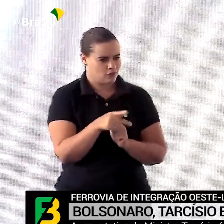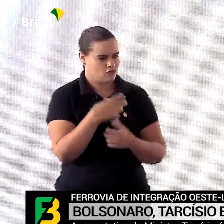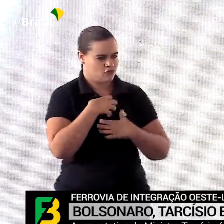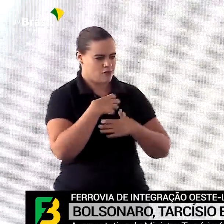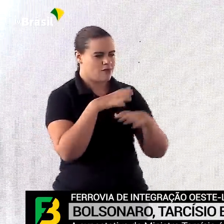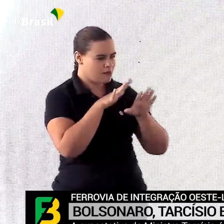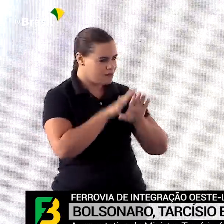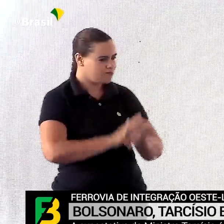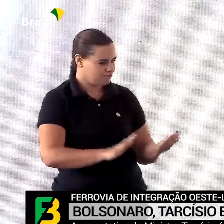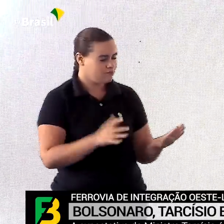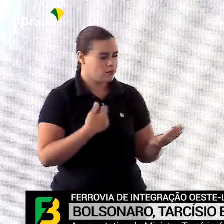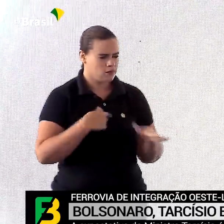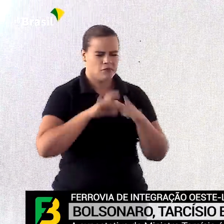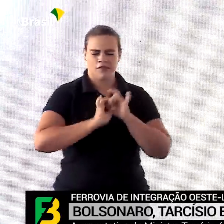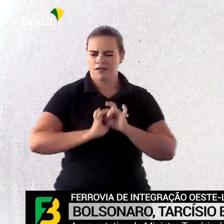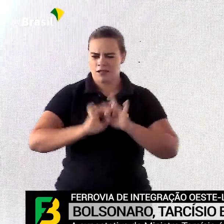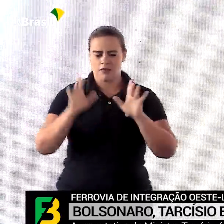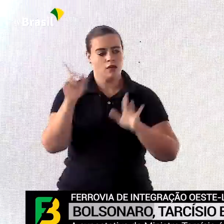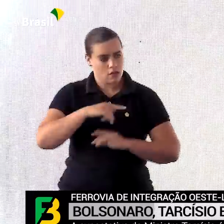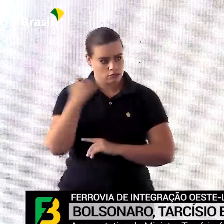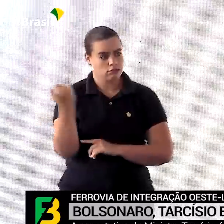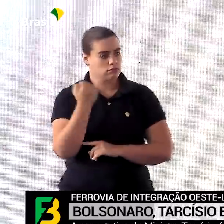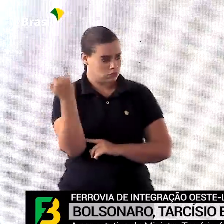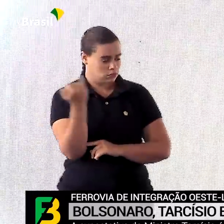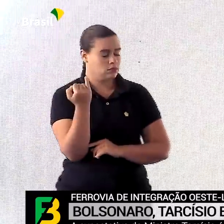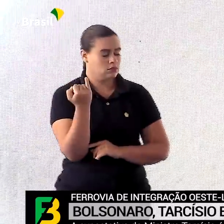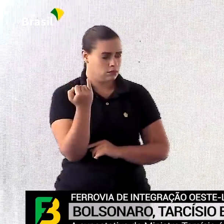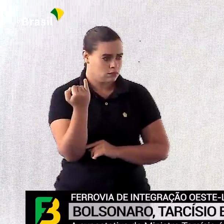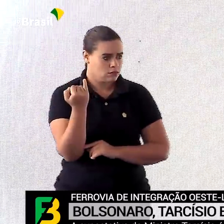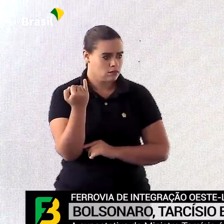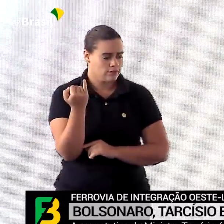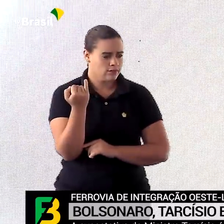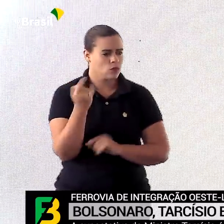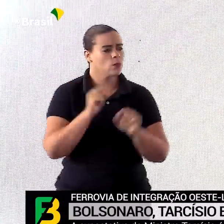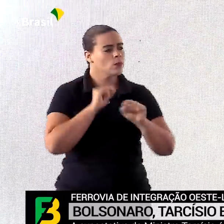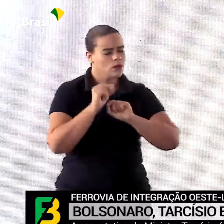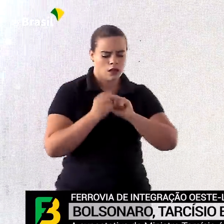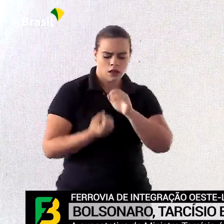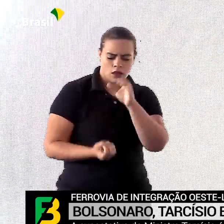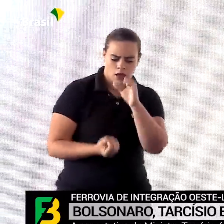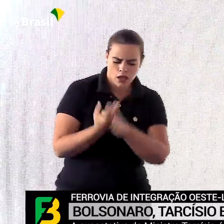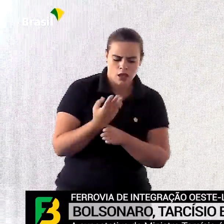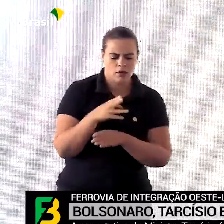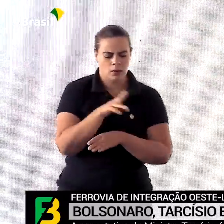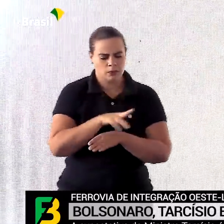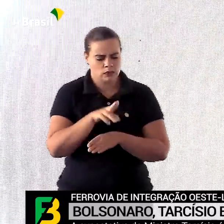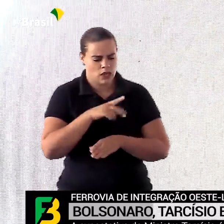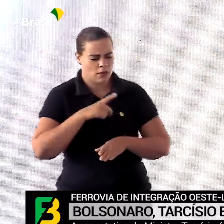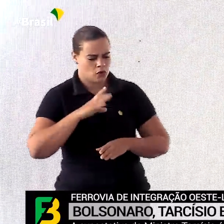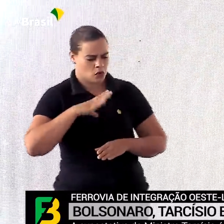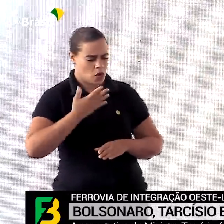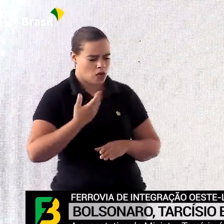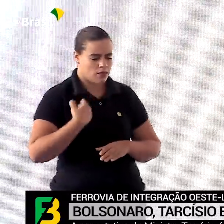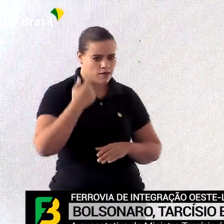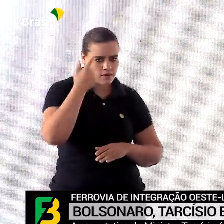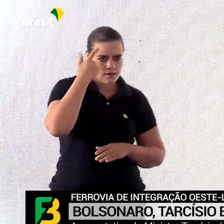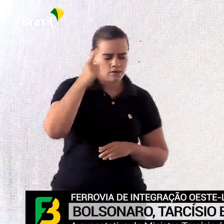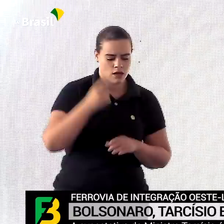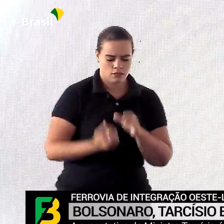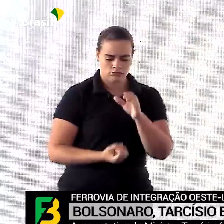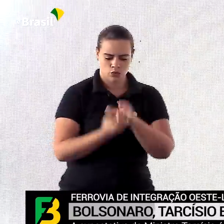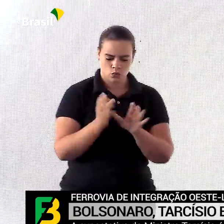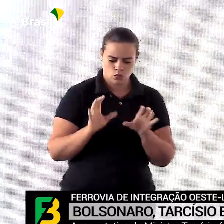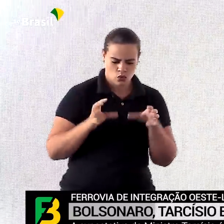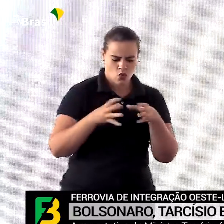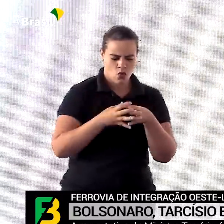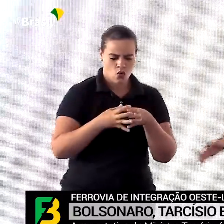aí tem a liberdade que é tão importante então cara para criar pausar para montar equipe como é que